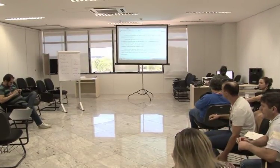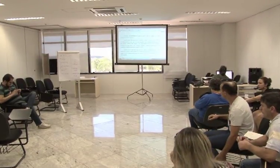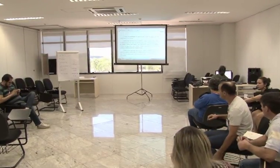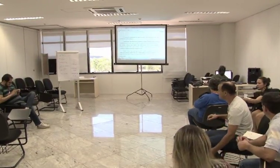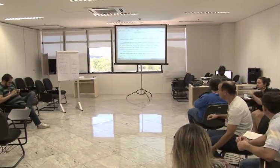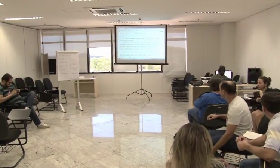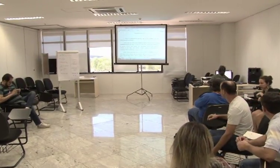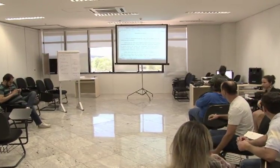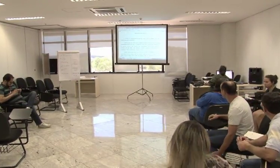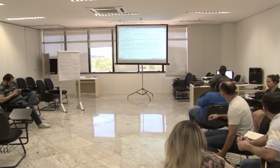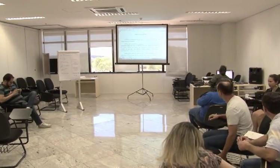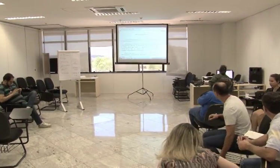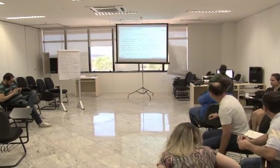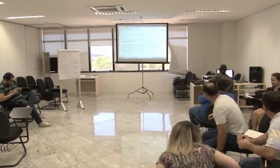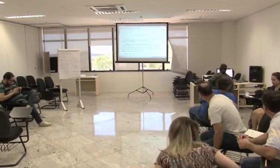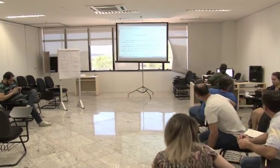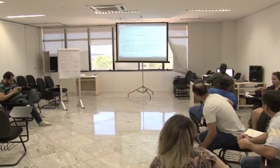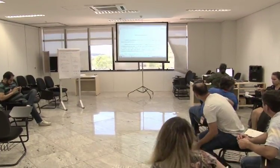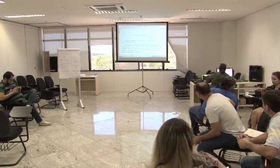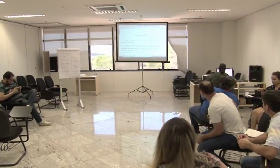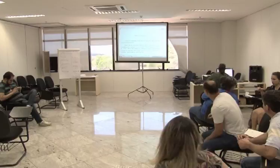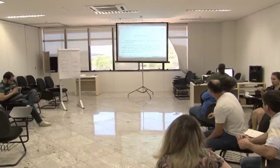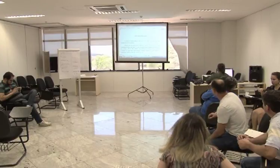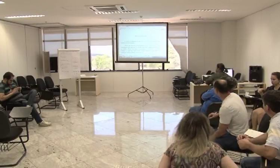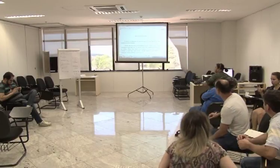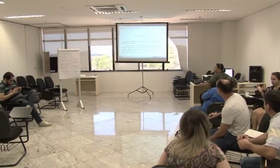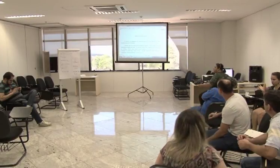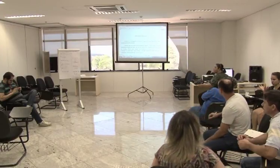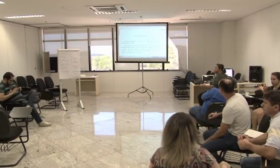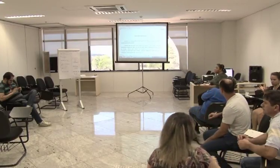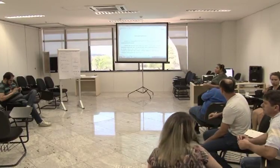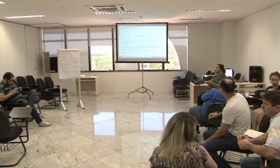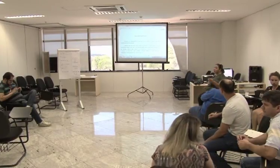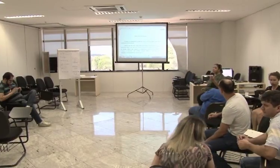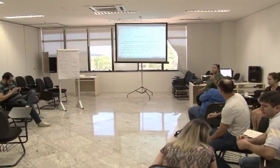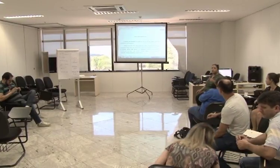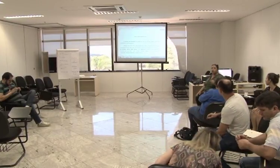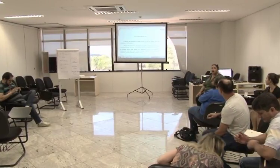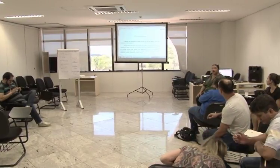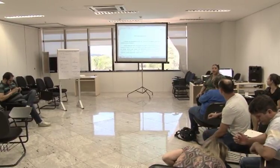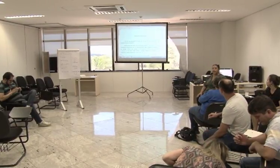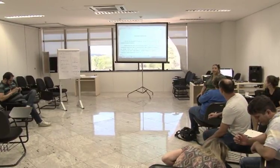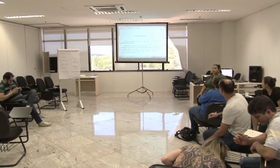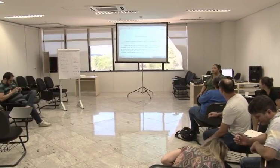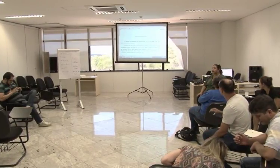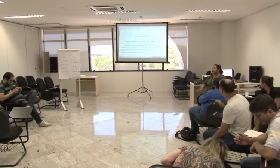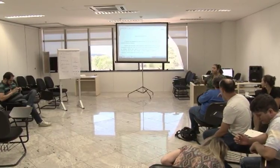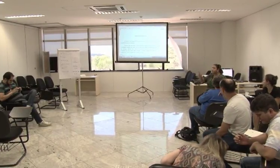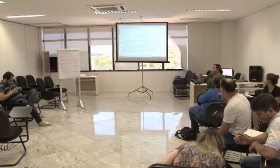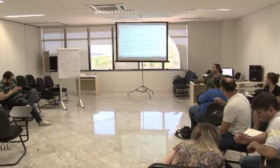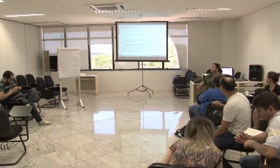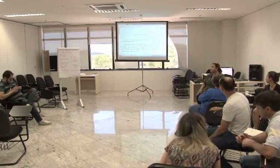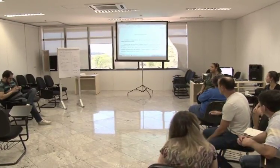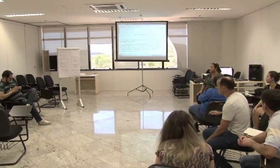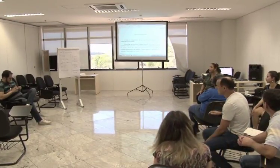Vai ser do título até 10 daquele dia ficamos na rua. Agora vamos colocar quem é que vai ler. Quem você escolhe para ler para